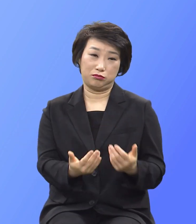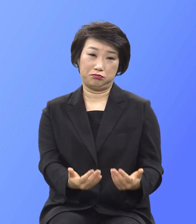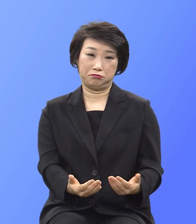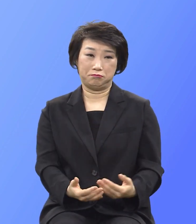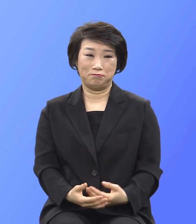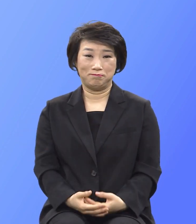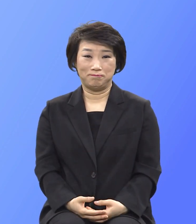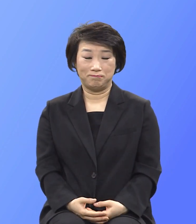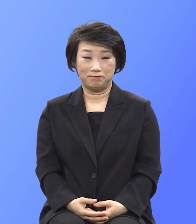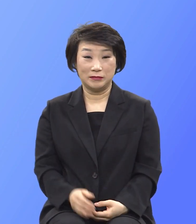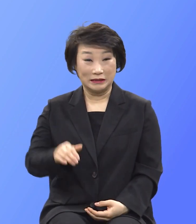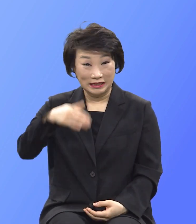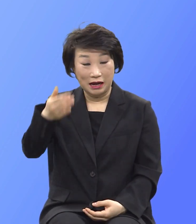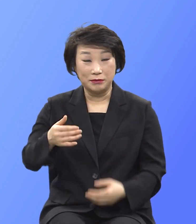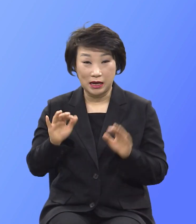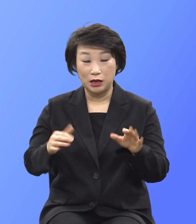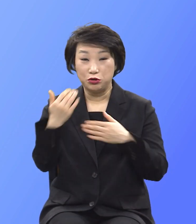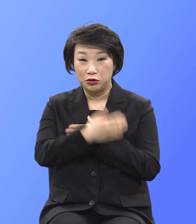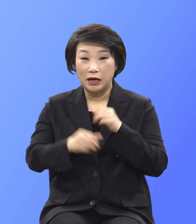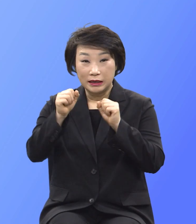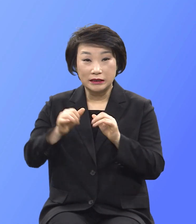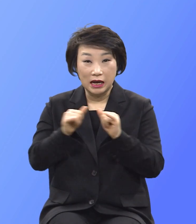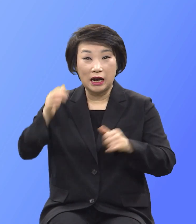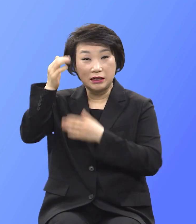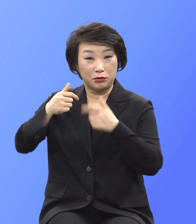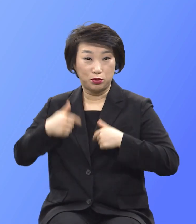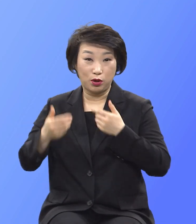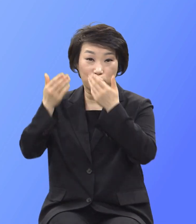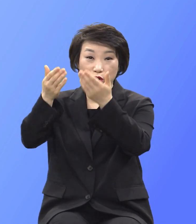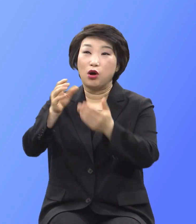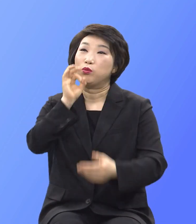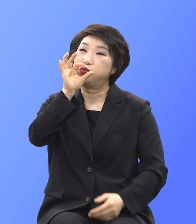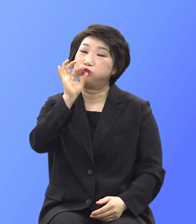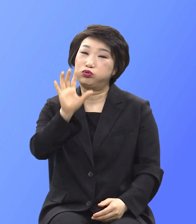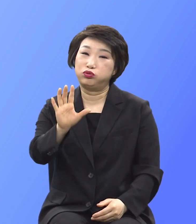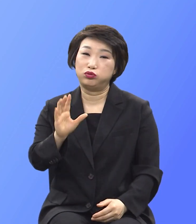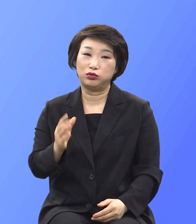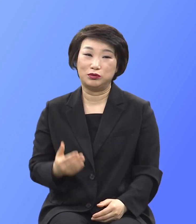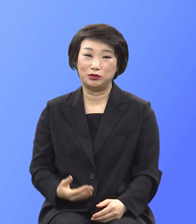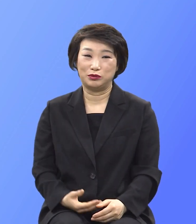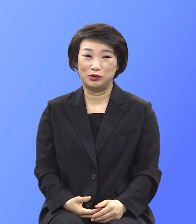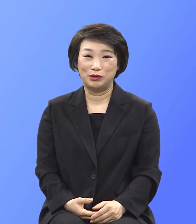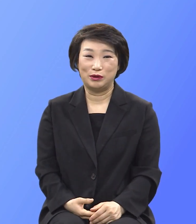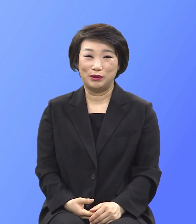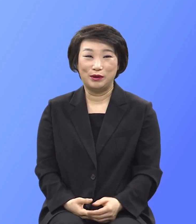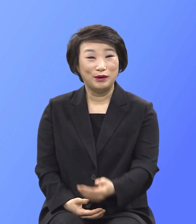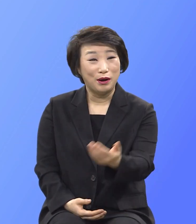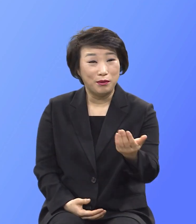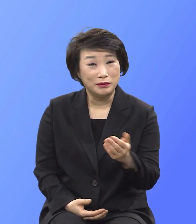수도 없으니라. 육신에 있는 자들은 하나님을 기쁘시게 할 수 없느니라. 자,